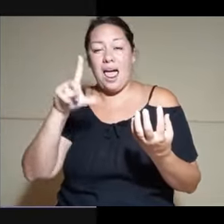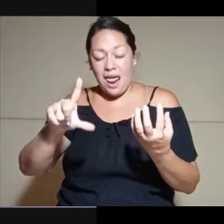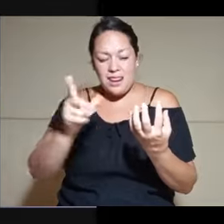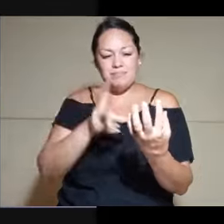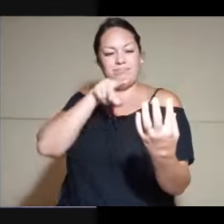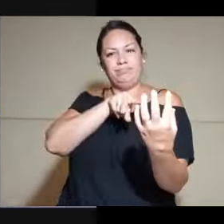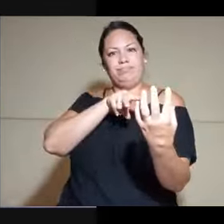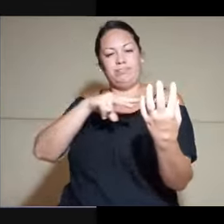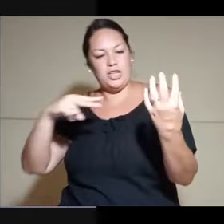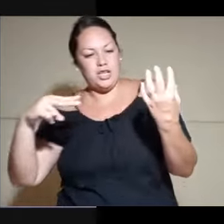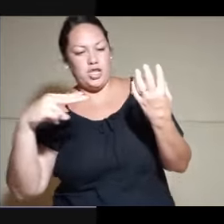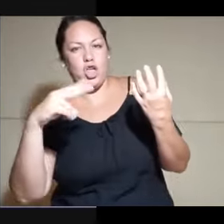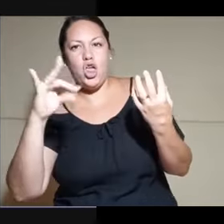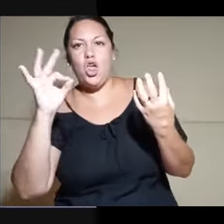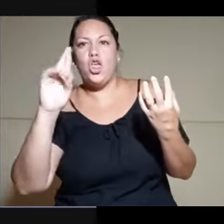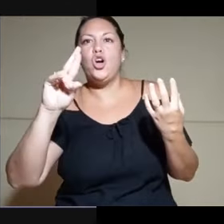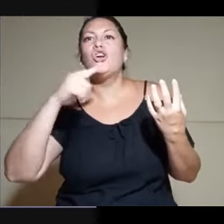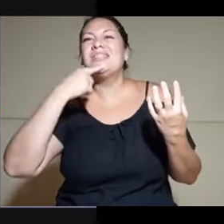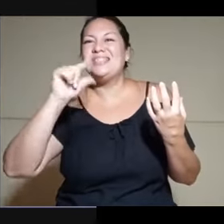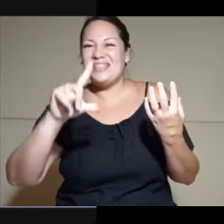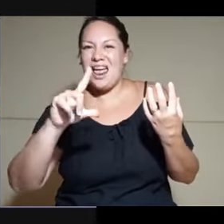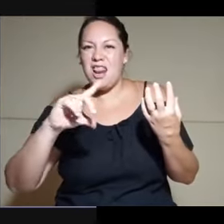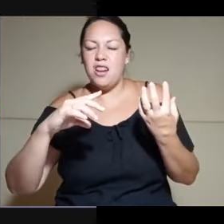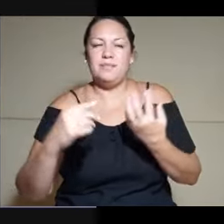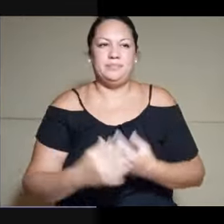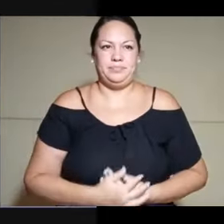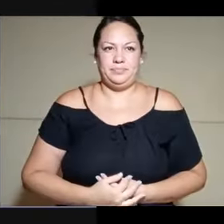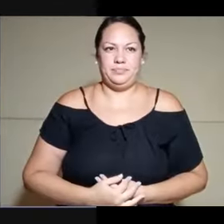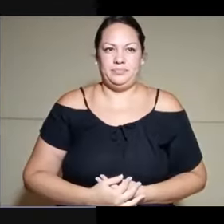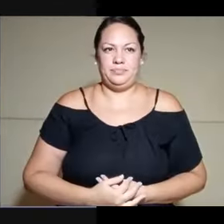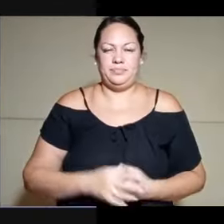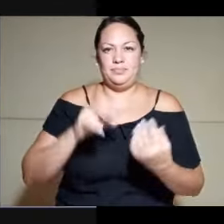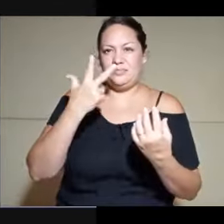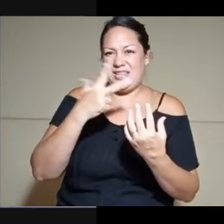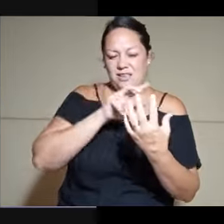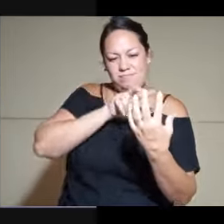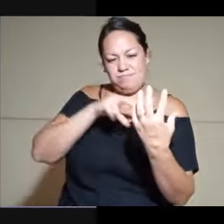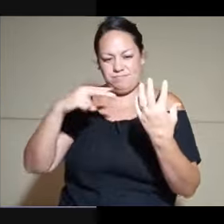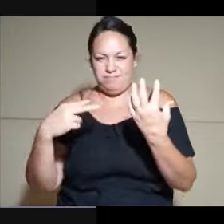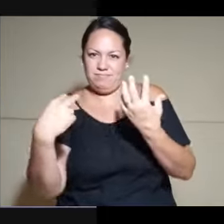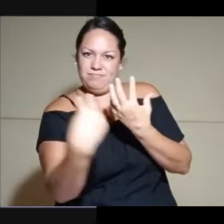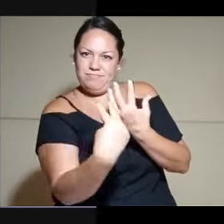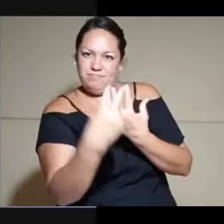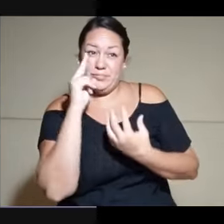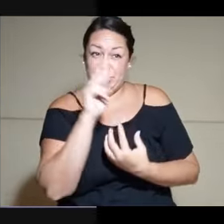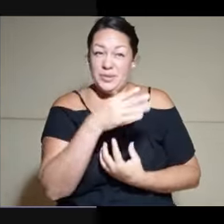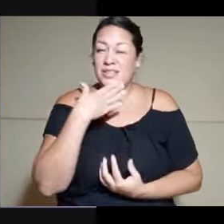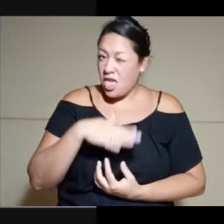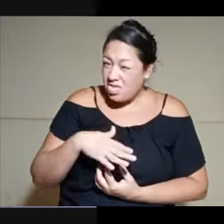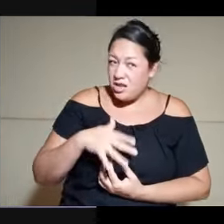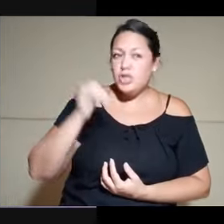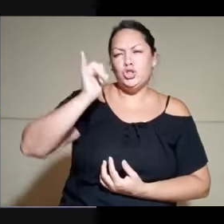bulbo. Acuérdense que en anatomía lo ventral es lo anterior, y acá hay una vista dorsal o posterior. Sí, pero